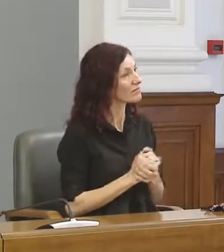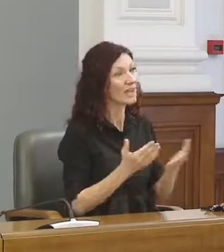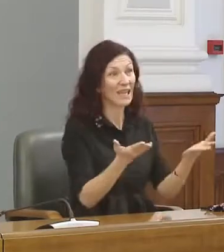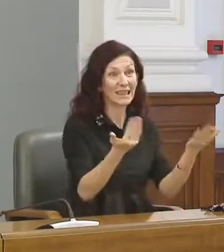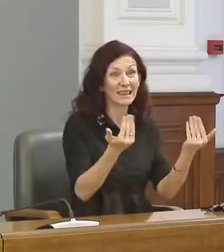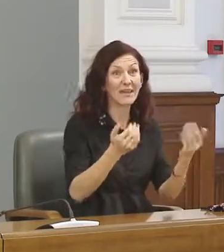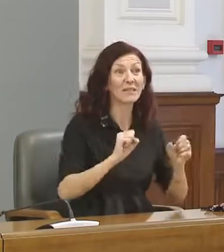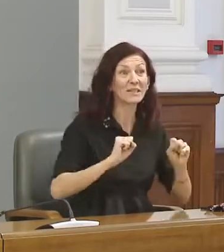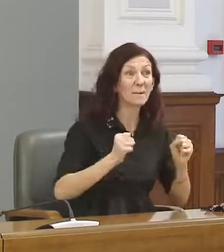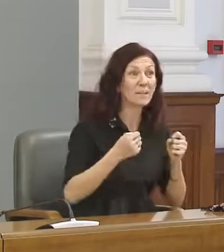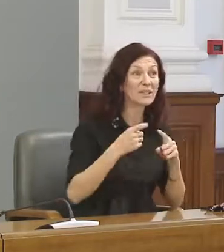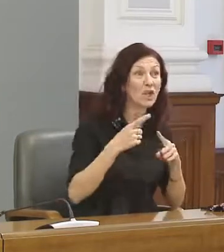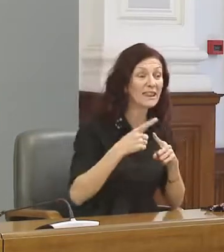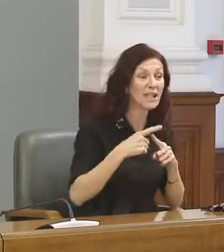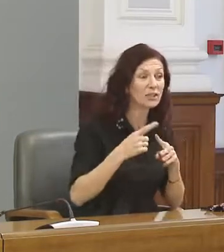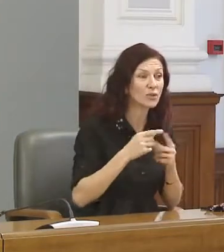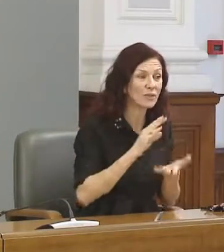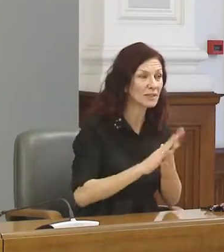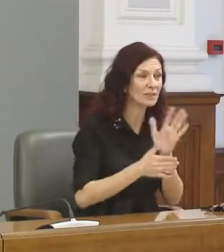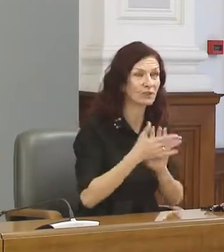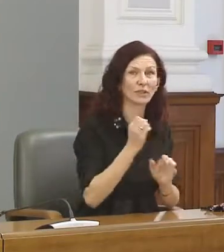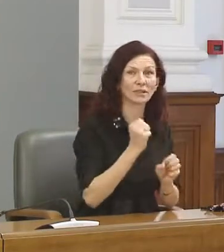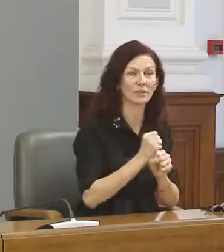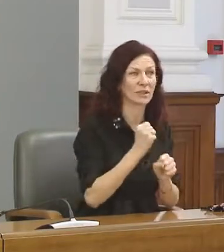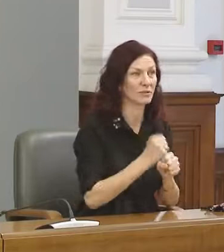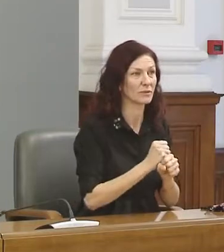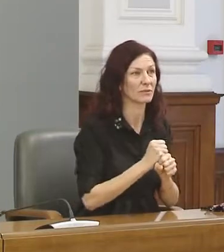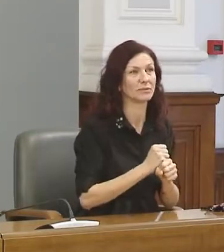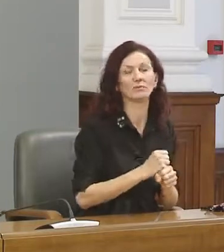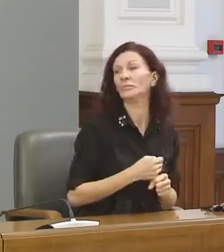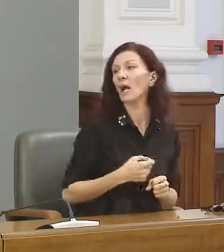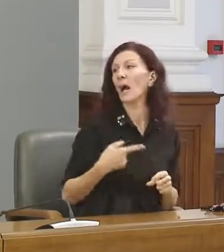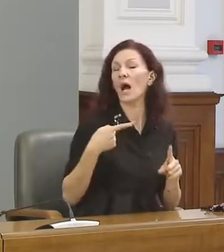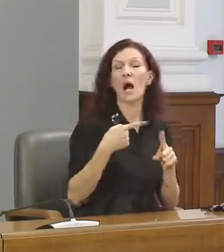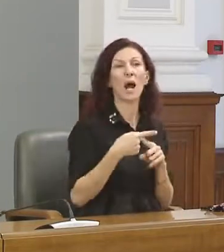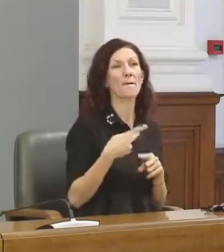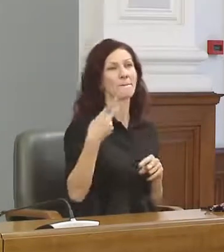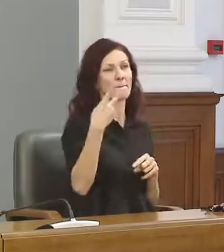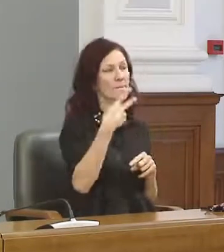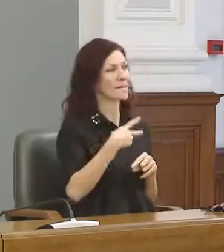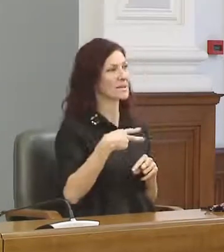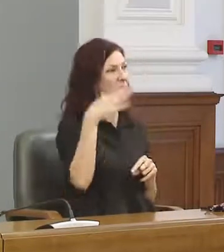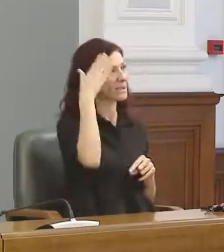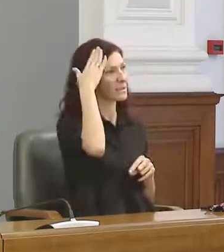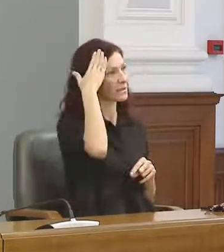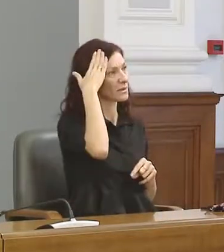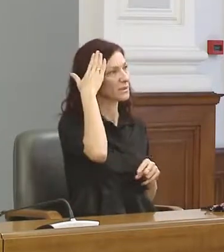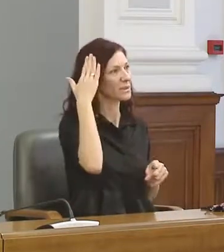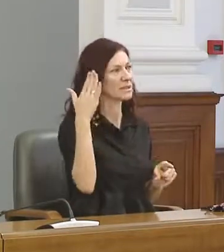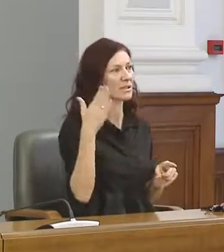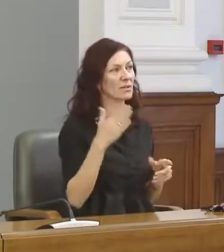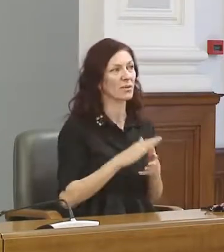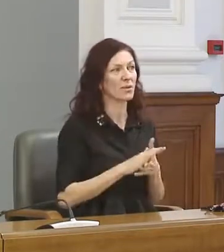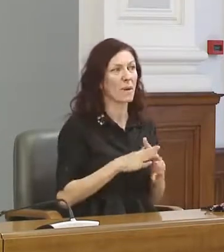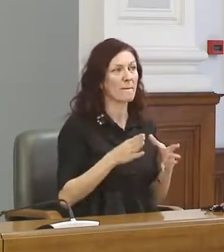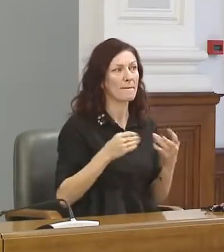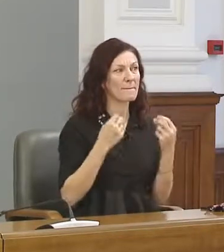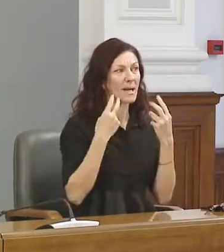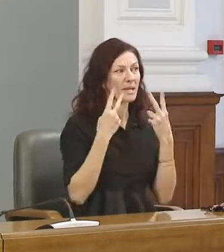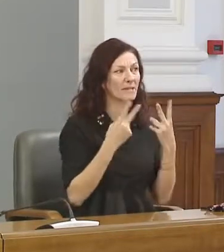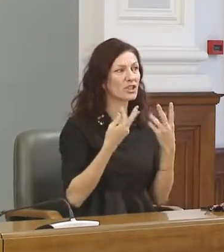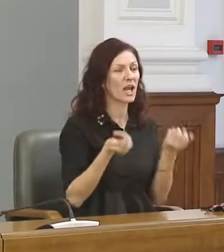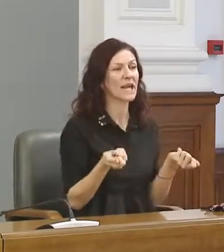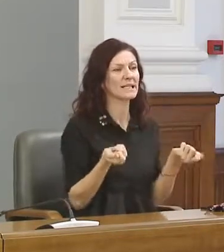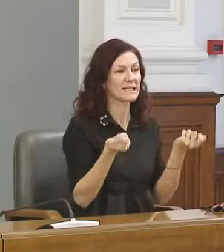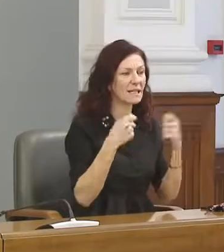Давайте бързите тести, господин, защото вършат работа. Господин заместник-министър, въпрос от Марица. Предвиждате ли, само, колега, предвиждате ли затваряне отново на зали